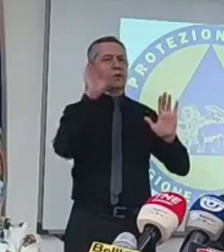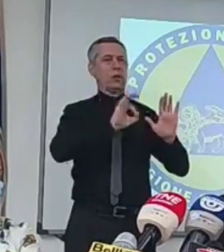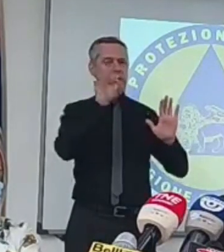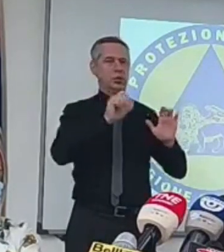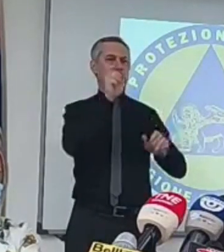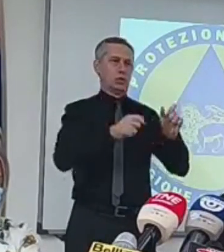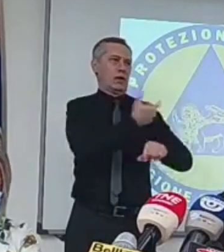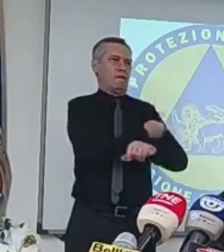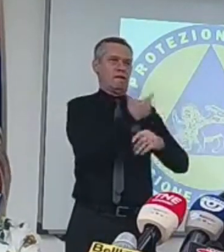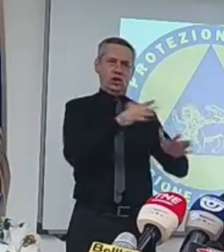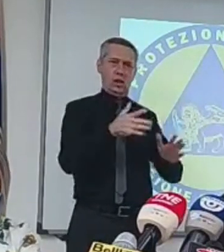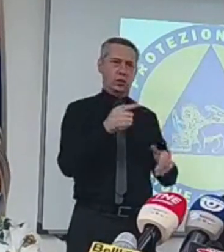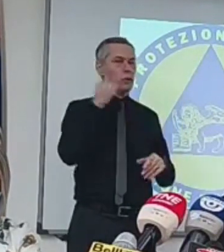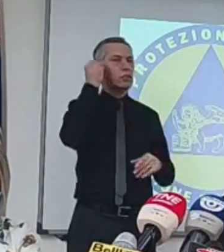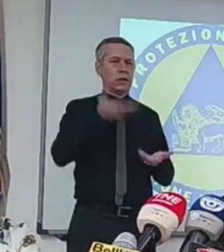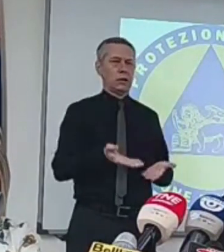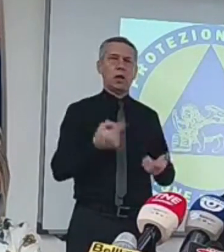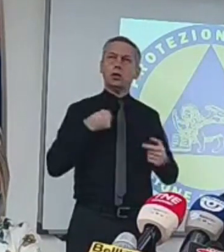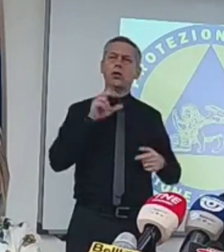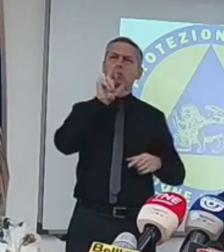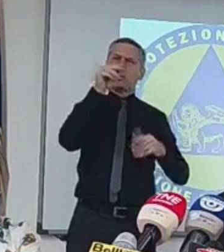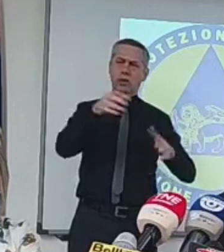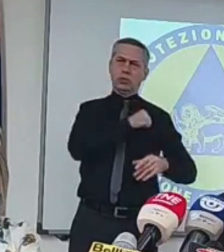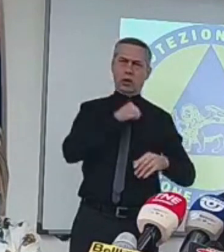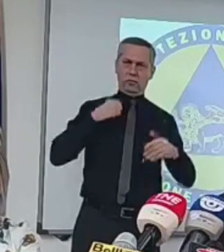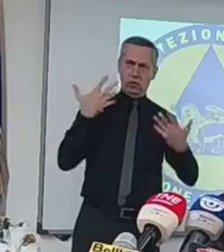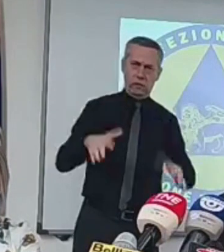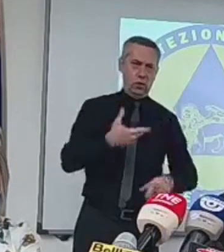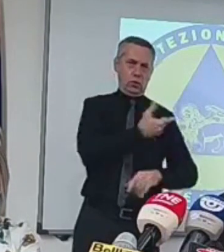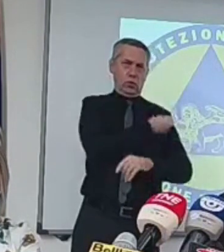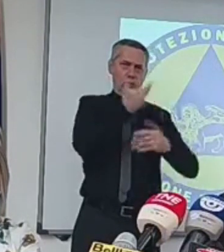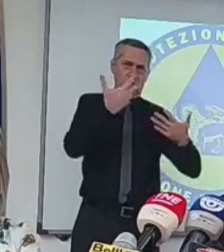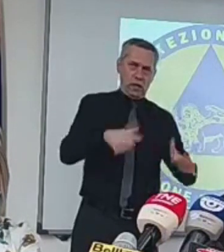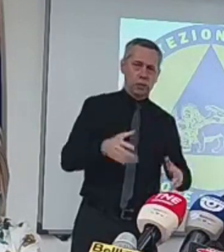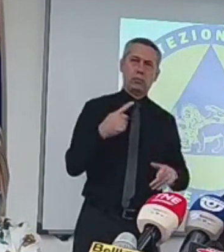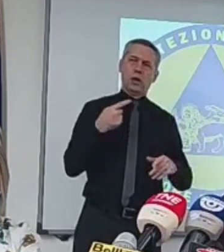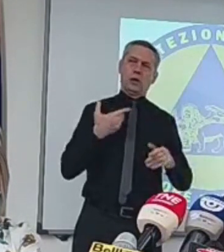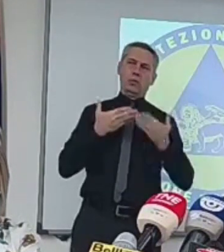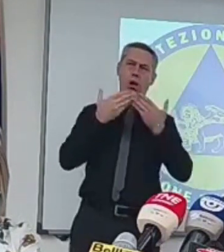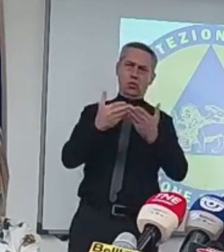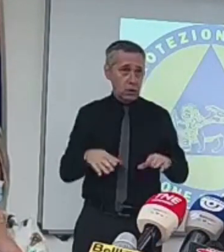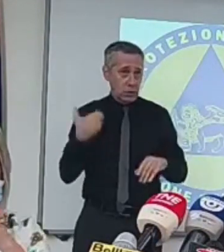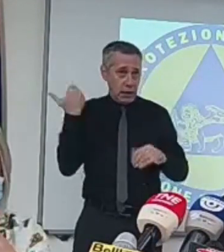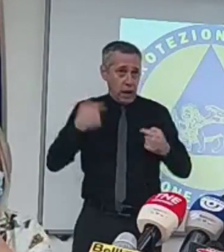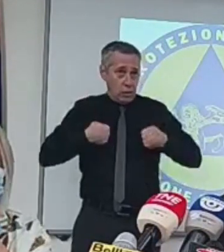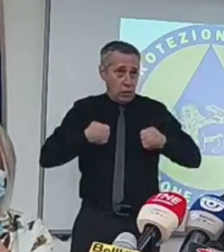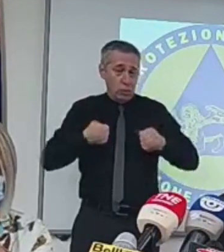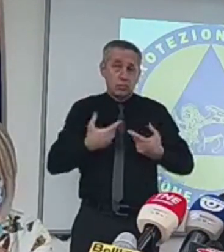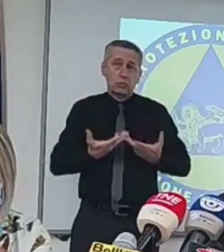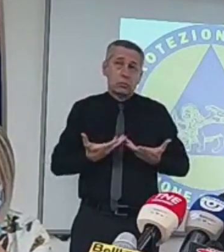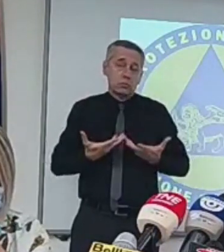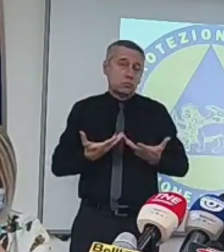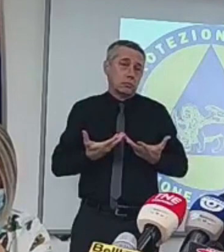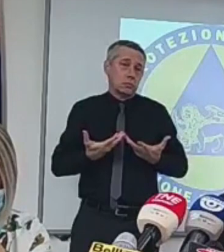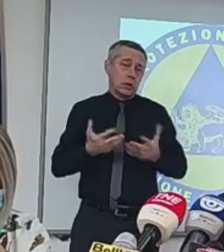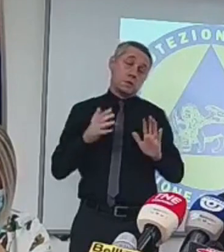tutelate ho fatto anche un sacrificio per la comunità non capisco per quale motivo devo essere io adesso doversi rimettere io spero che si venga fuori